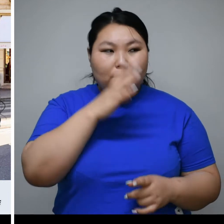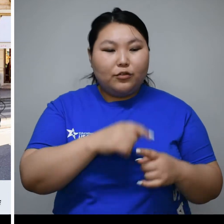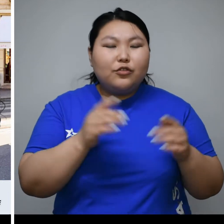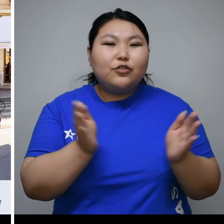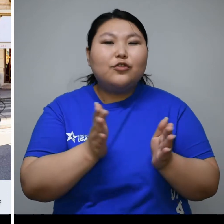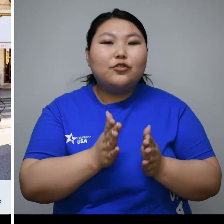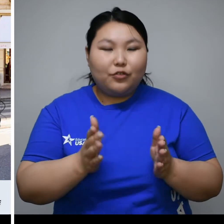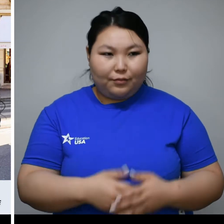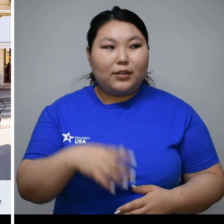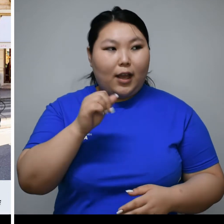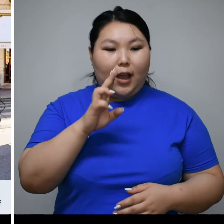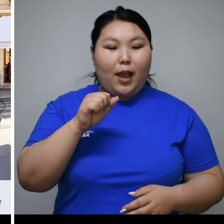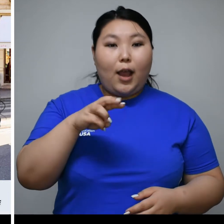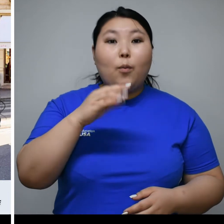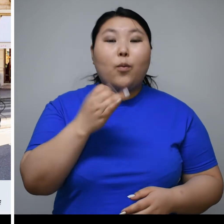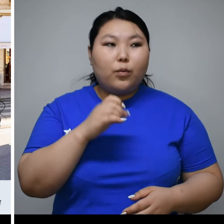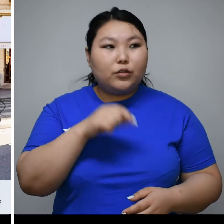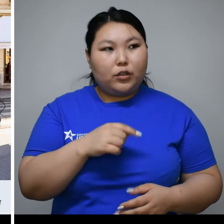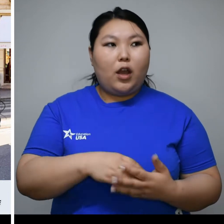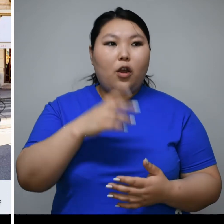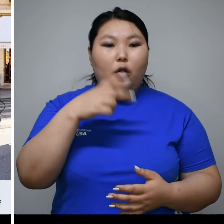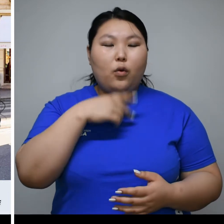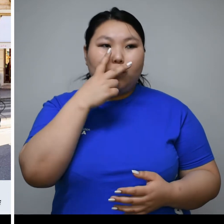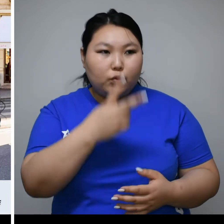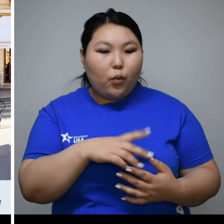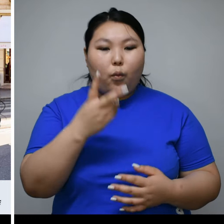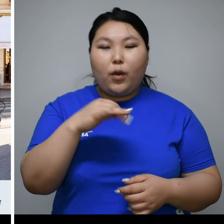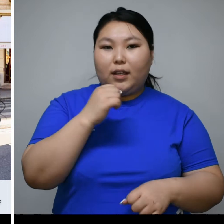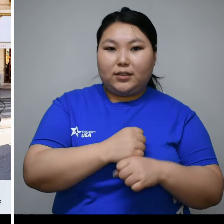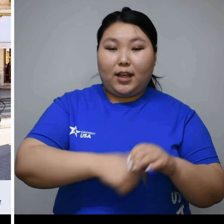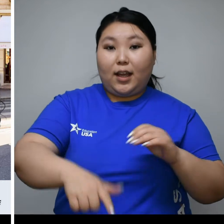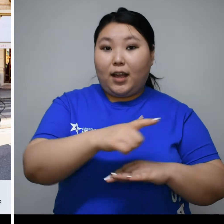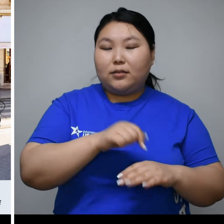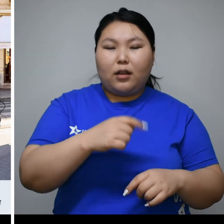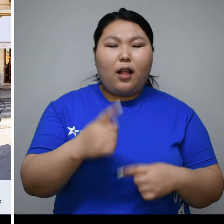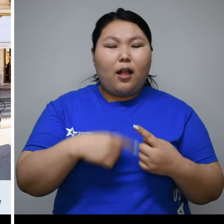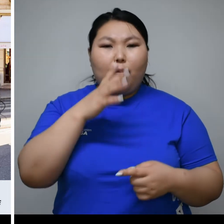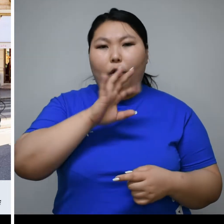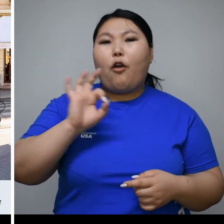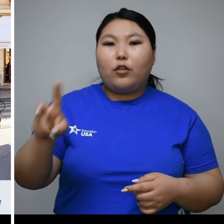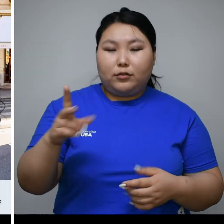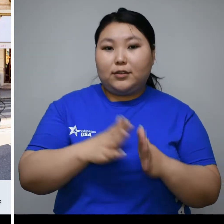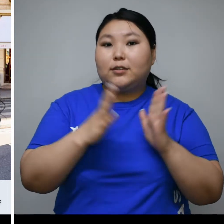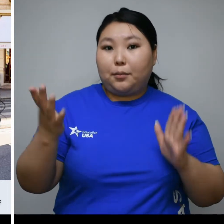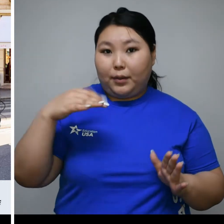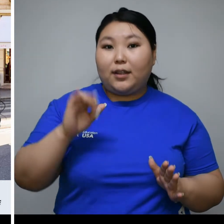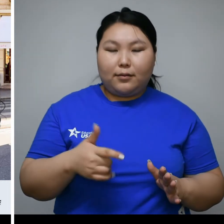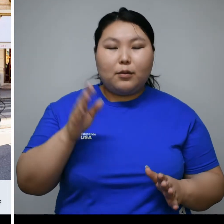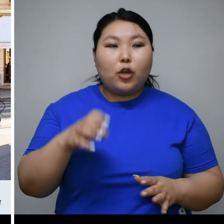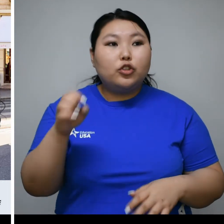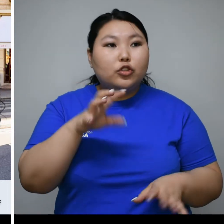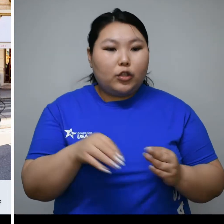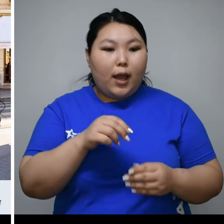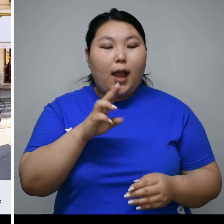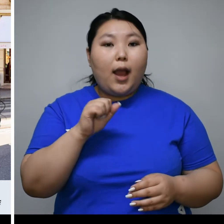маш жижигхэн. Тэгээд кампус нь ерөнхийдөө үзүүр үйл ажиллагааны газруудаас аюу хол зайтай байрладаг. За тэгэхээр